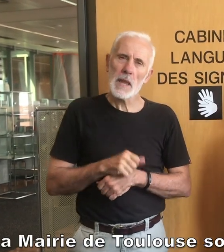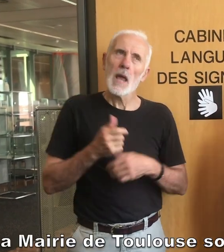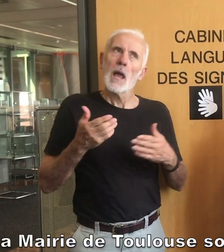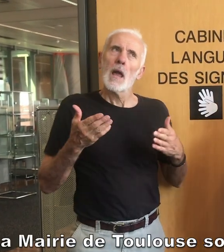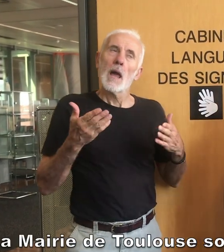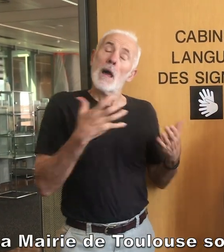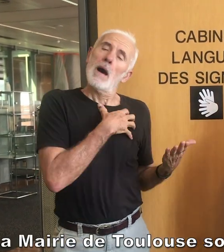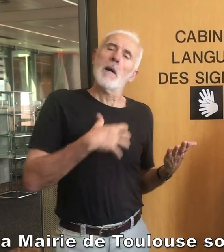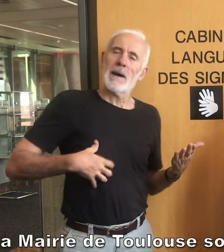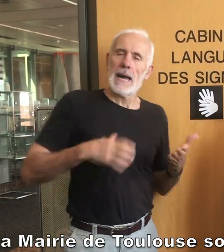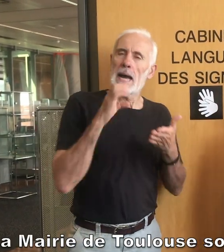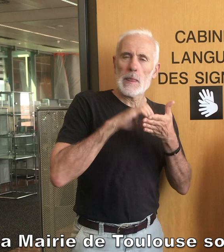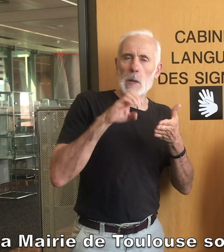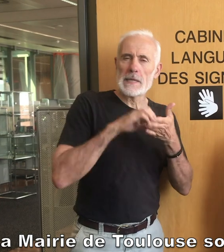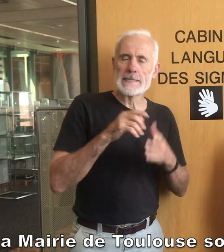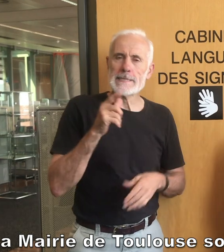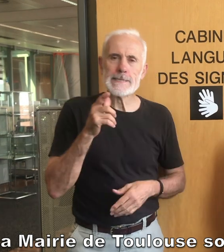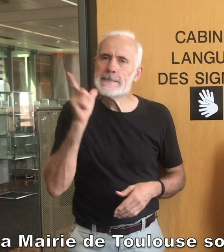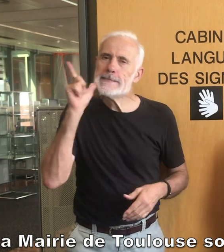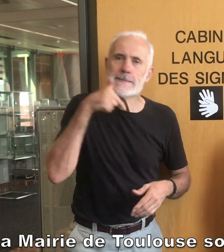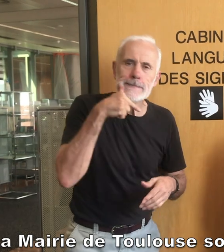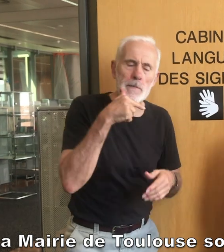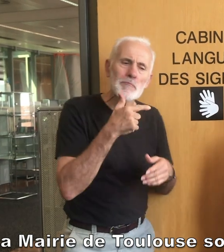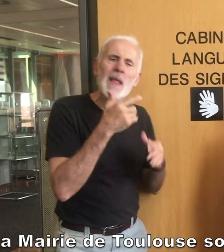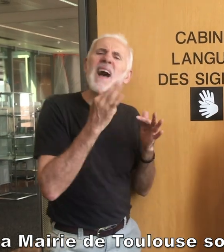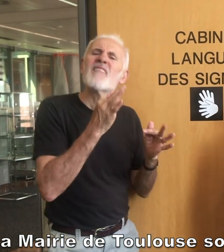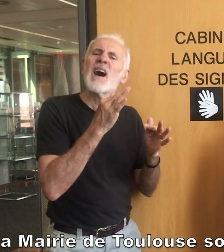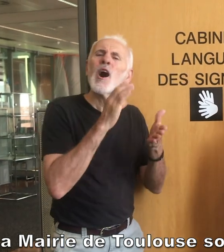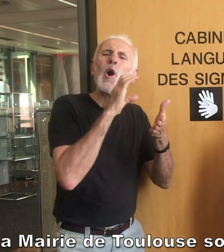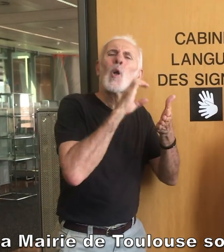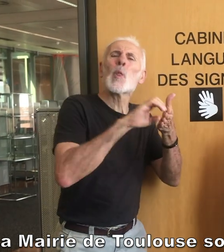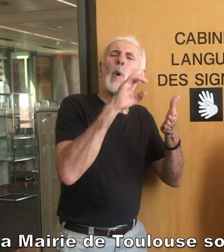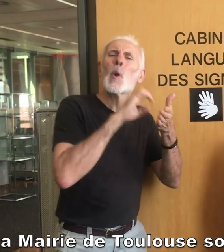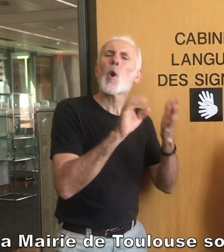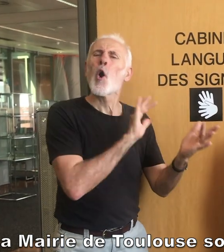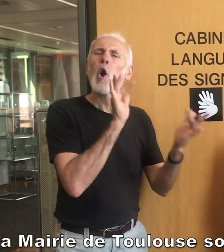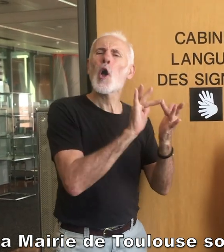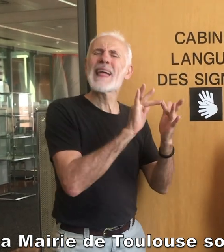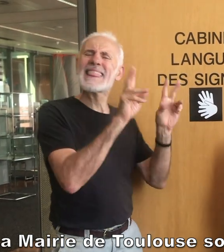La mairie de Toulouse souhaite développer l'accès à Toulouse Connect.